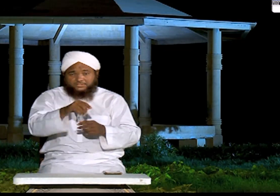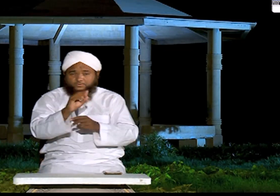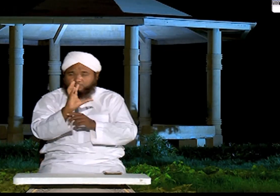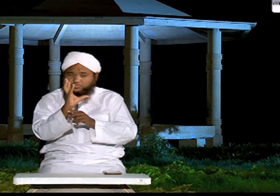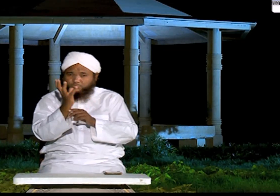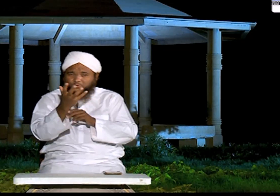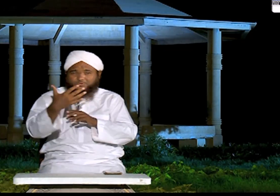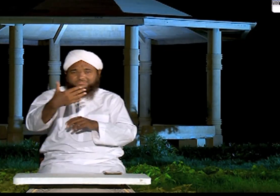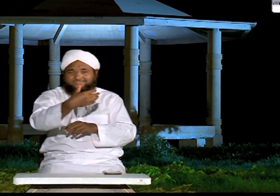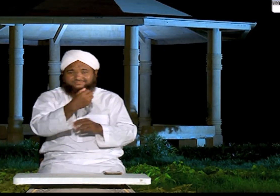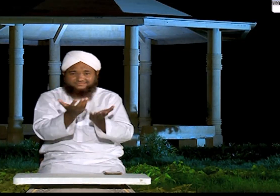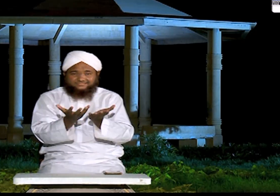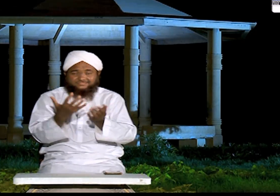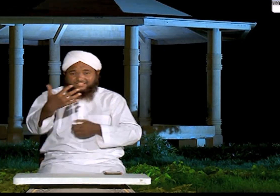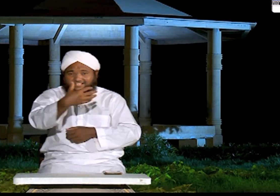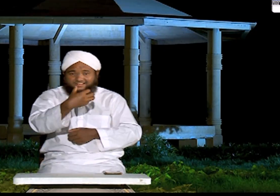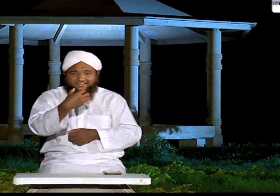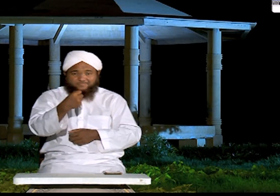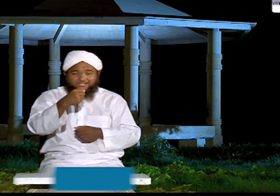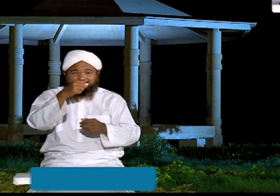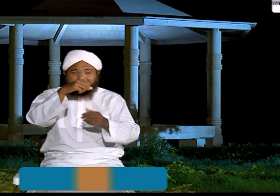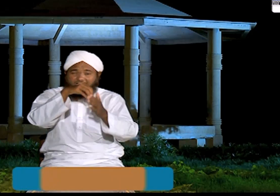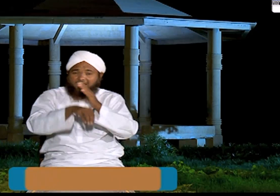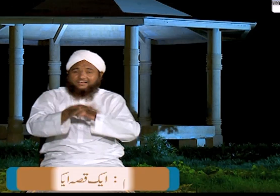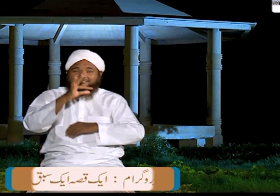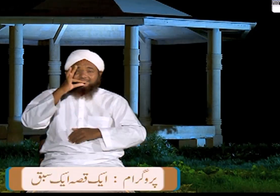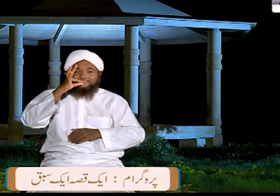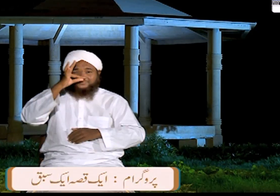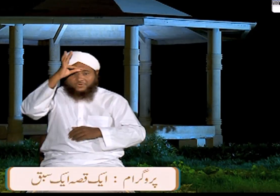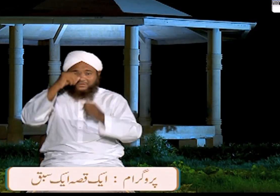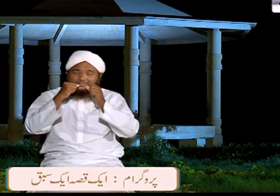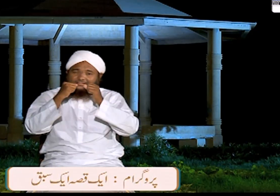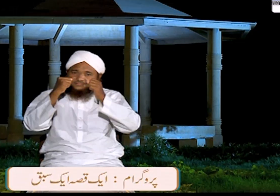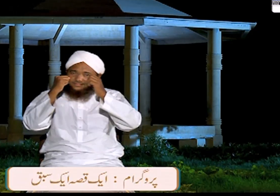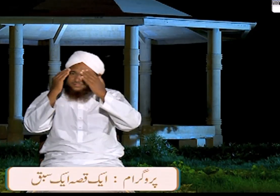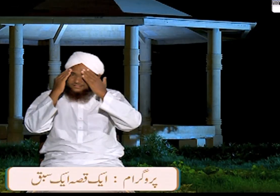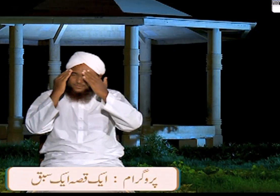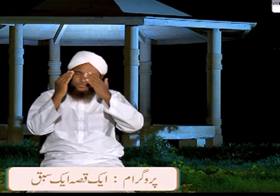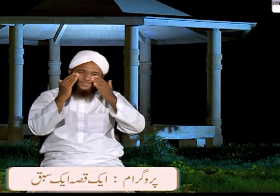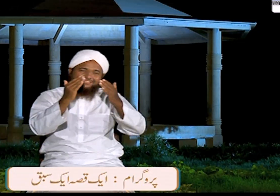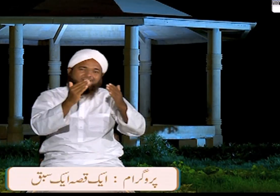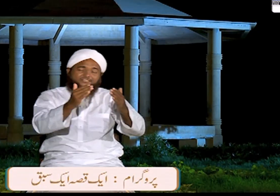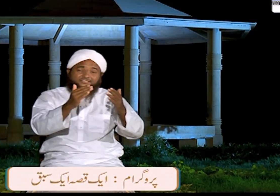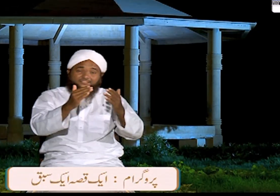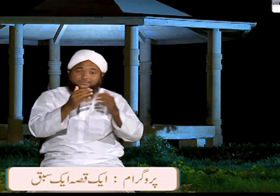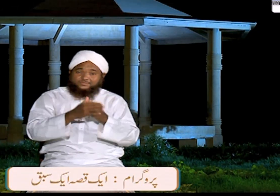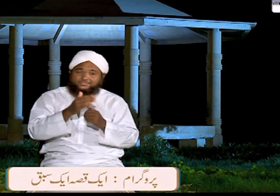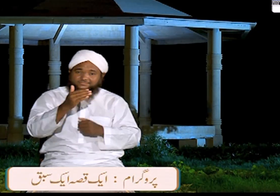جہاں کے رب کے رسول اور سب سے آخری نبی محمد بن عبداللہ صلی اللہ علیہ وسلم کی